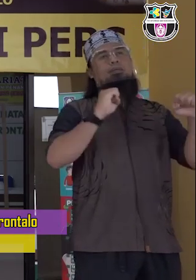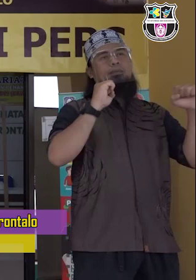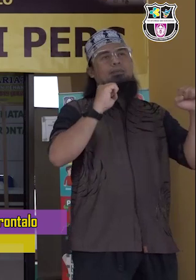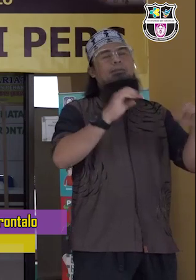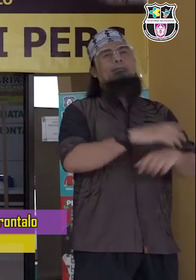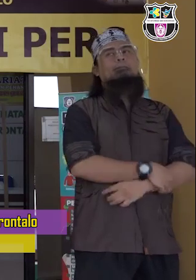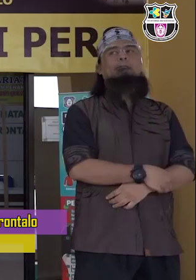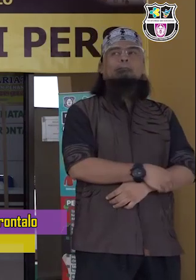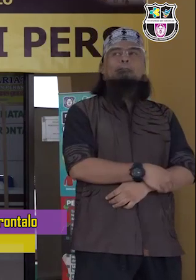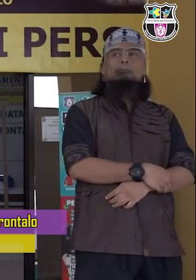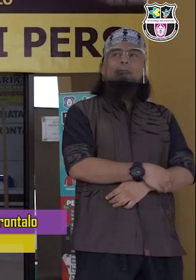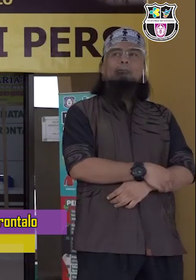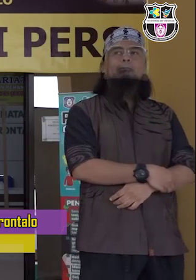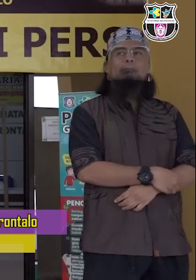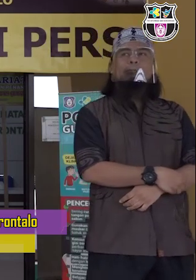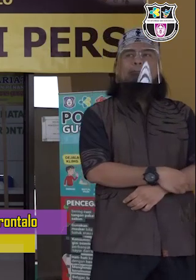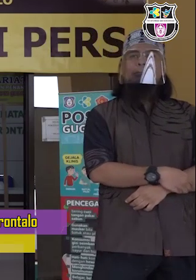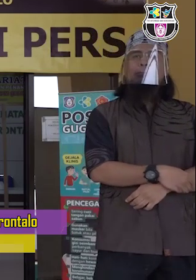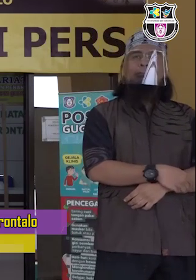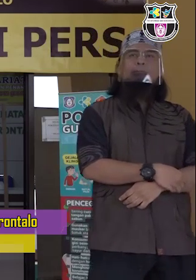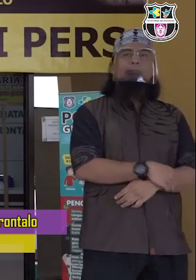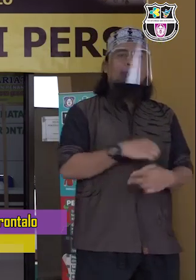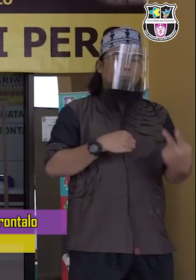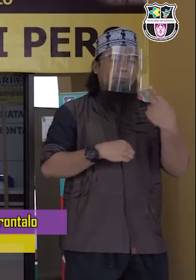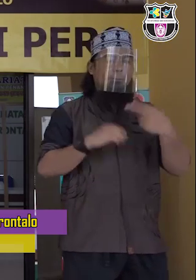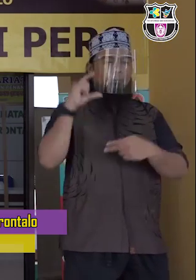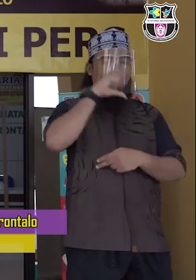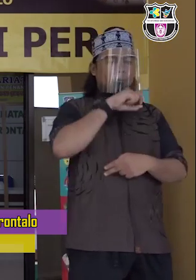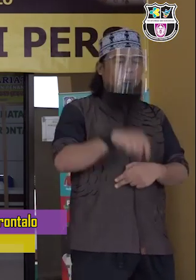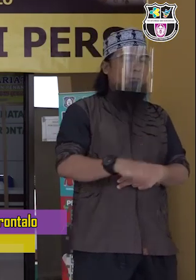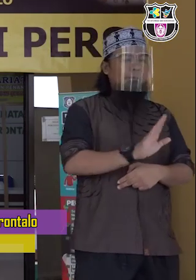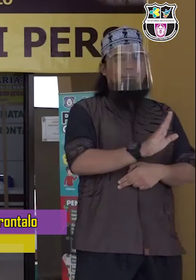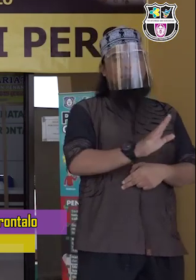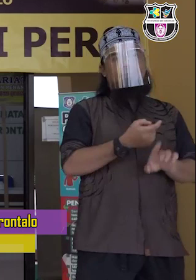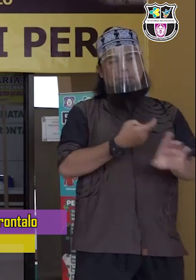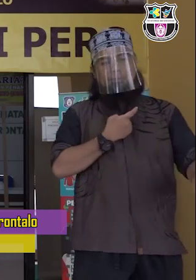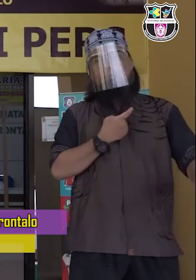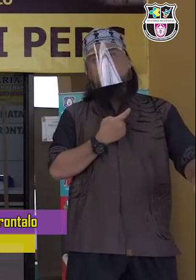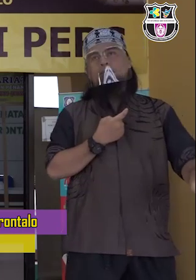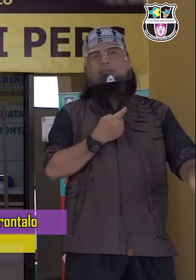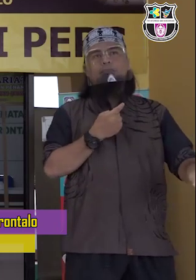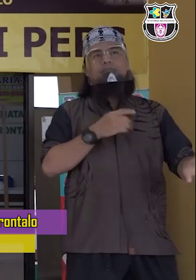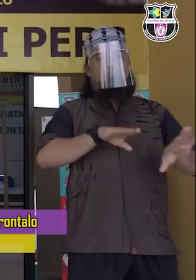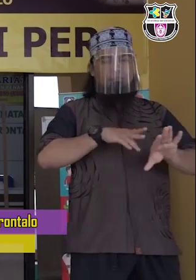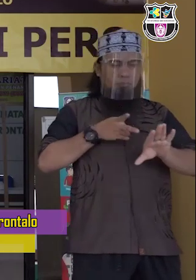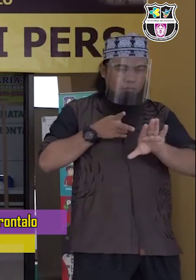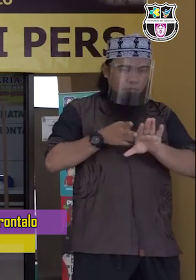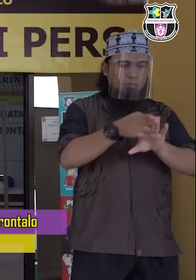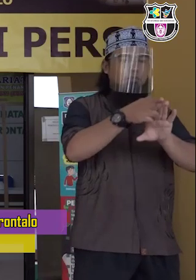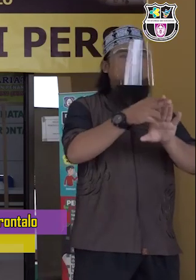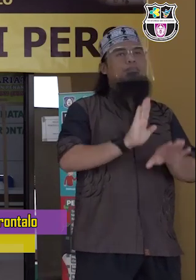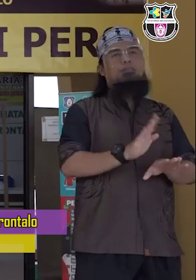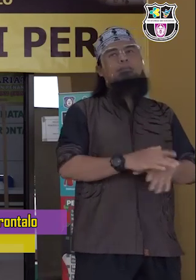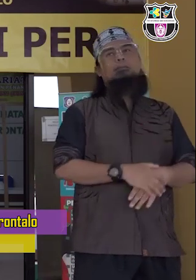COVID-19 tidak memutuskan hubungan antara petugas kesehatan dengan ibu-ibu hamil yang ada di rumah